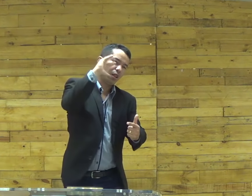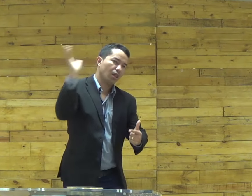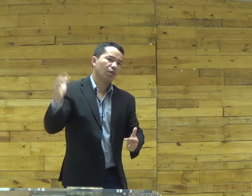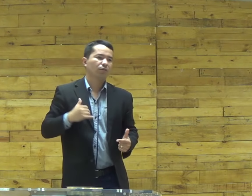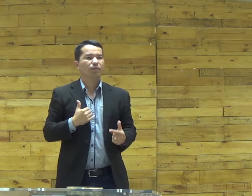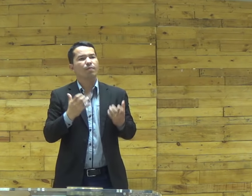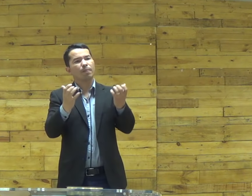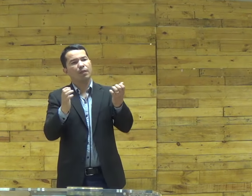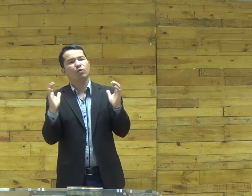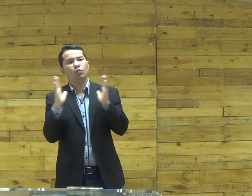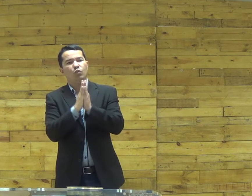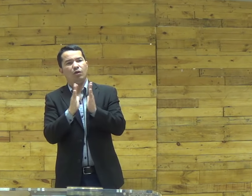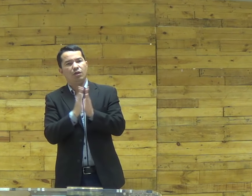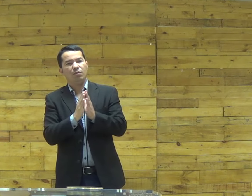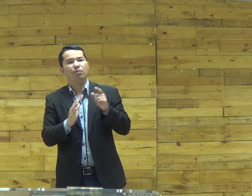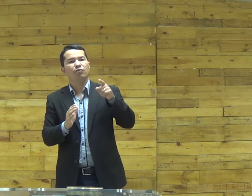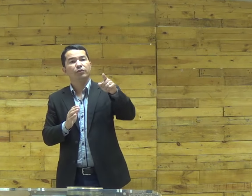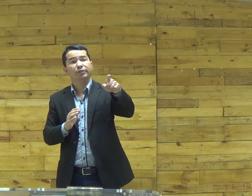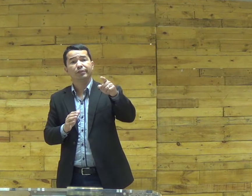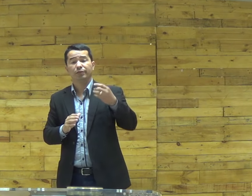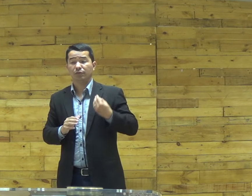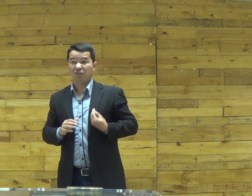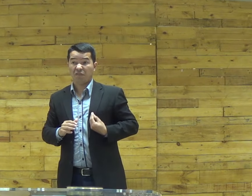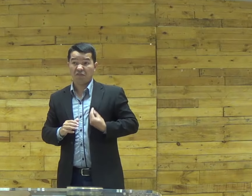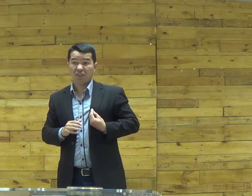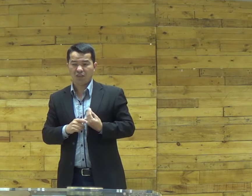saber. Eu quero orar com